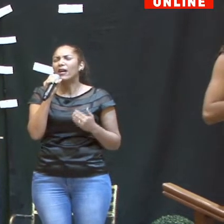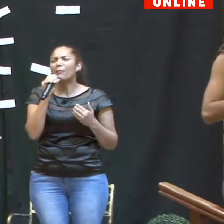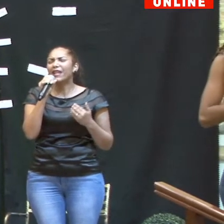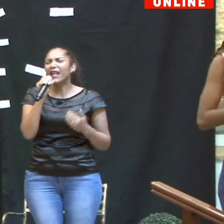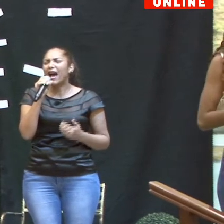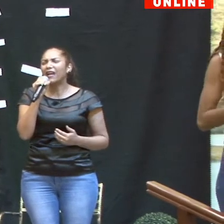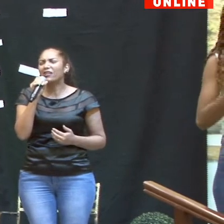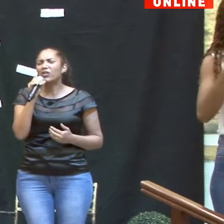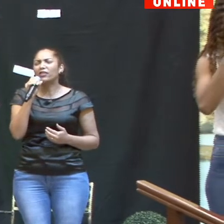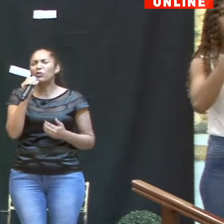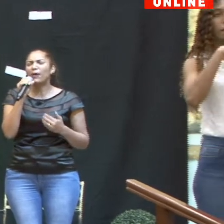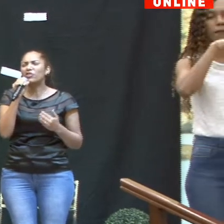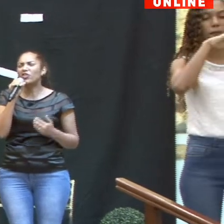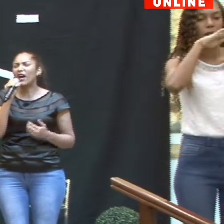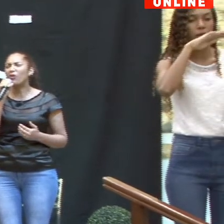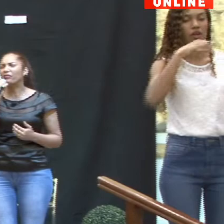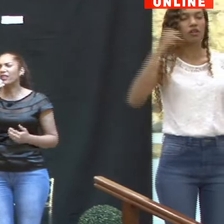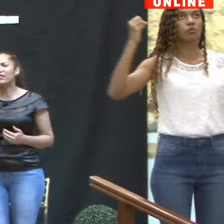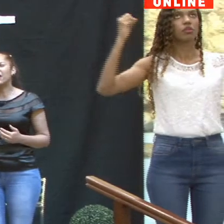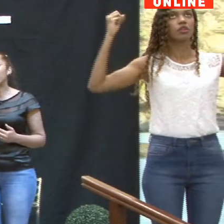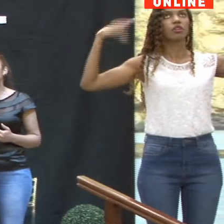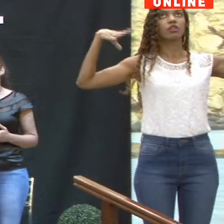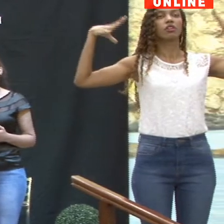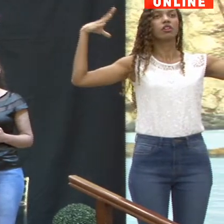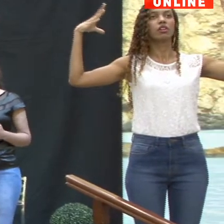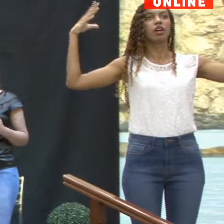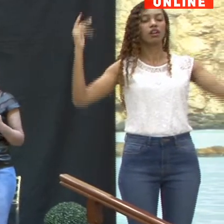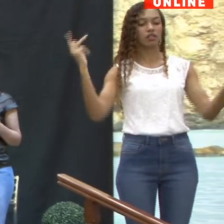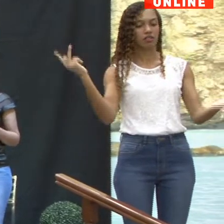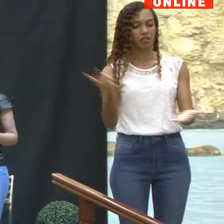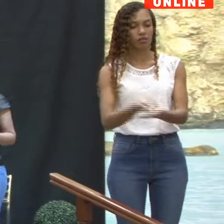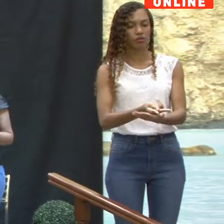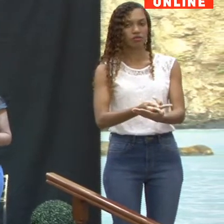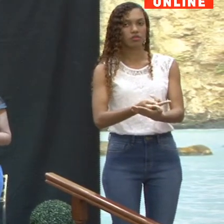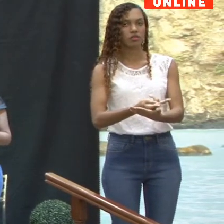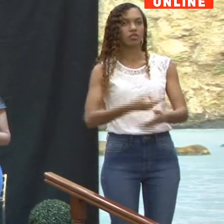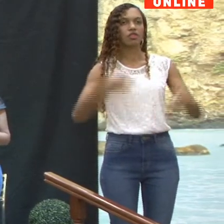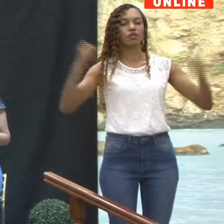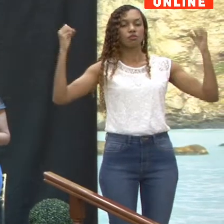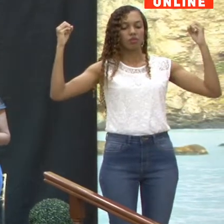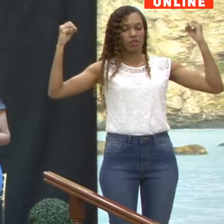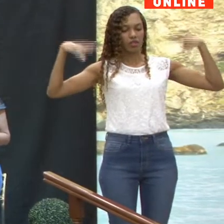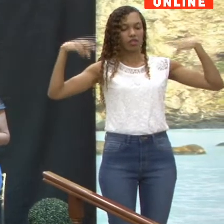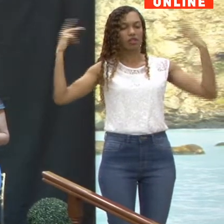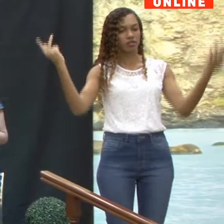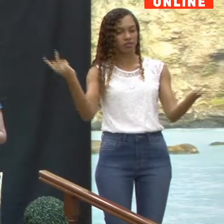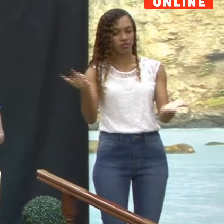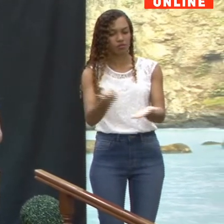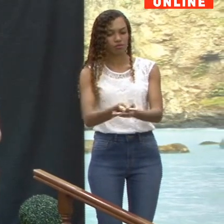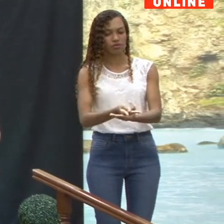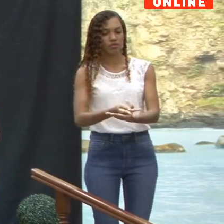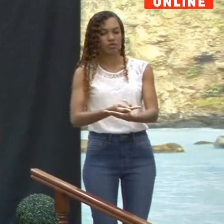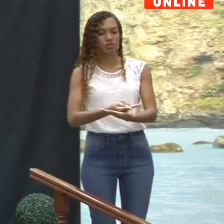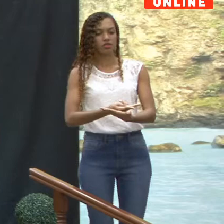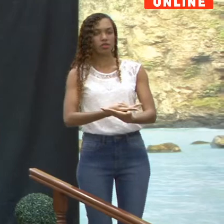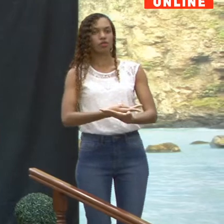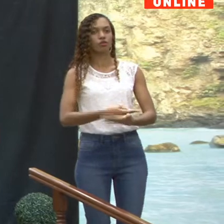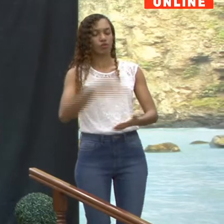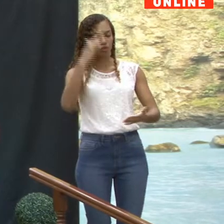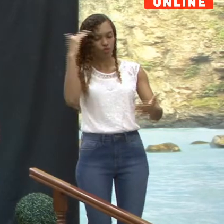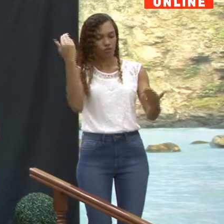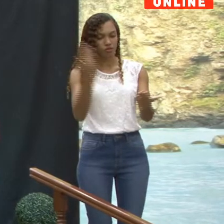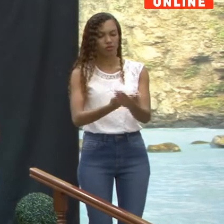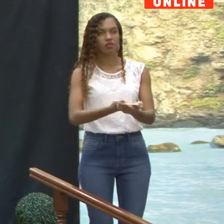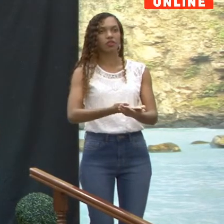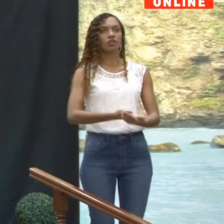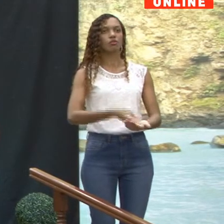amado, milagres, ó Deus, possa estar acontecendo, ó Deus. Milagres, Pai amado, possa acontecer, ó Deus, porque nós cremos em Ti,